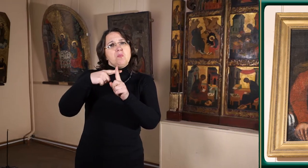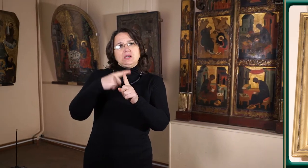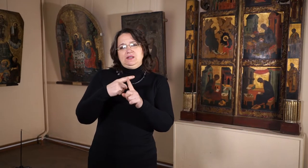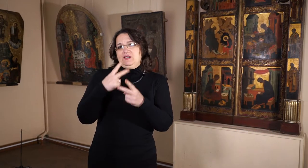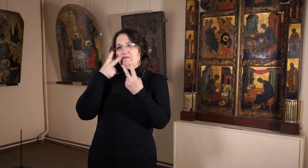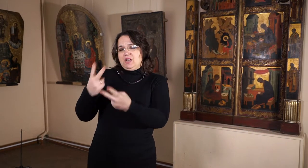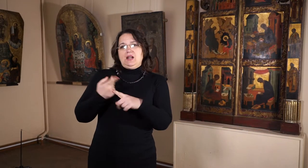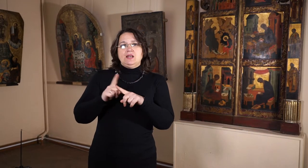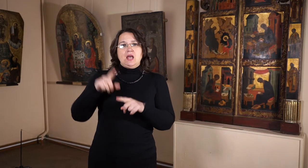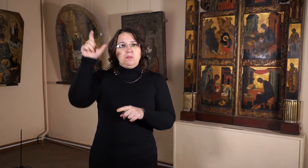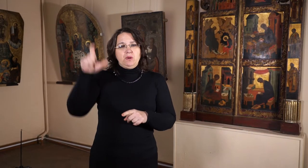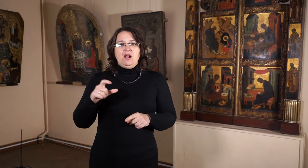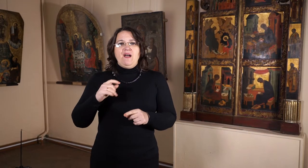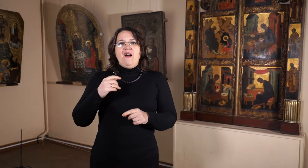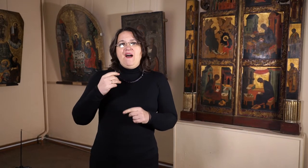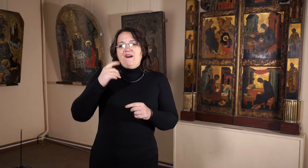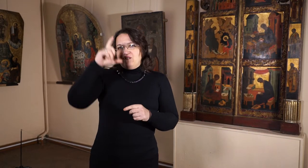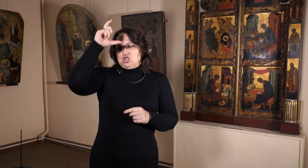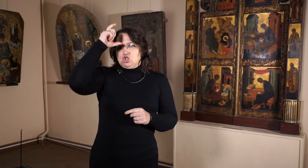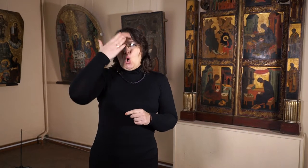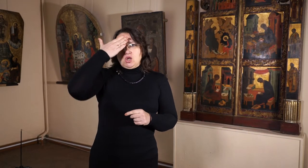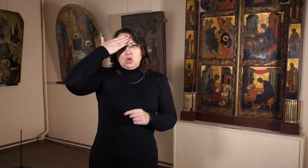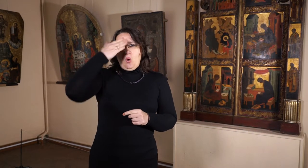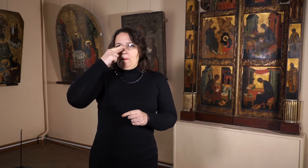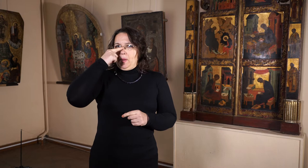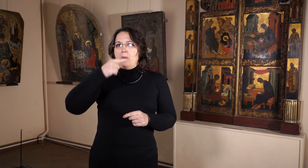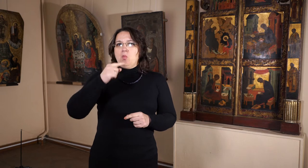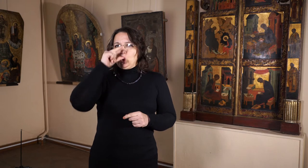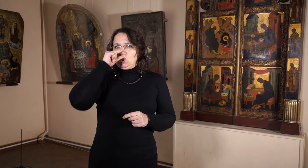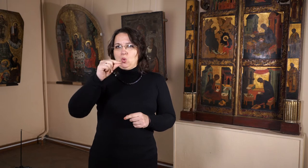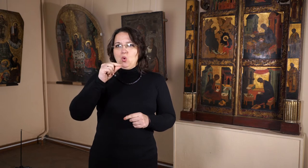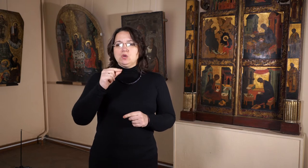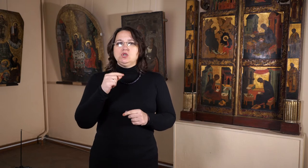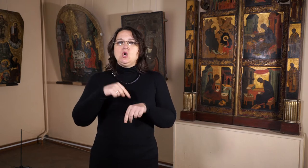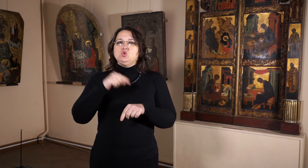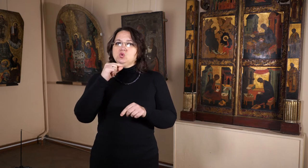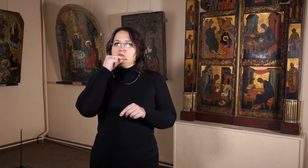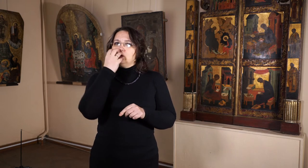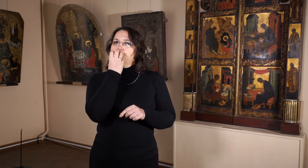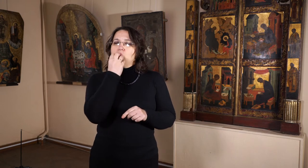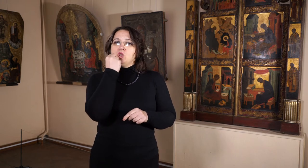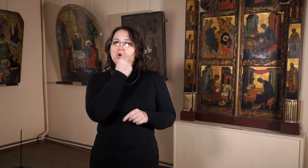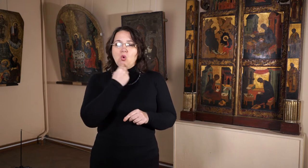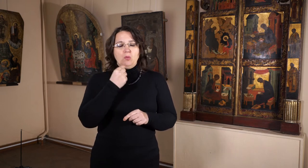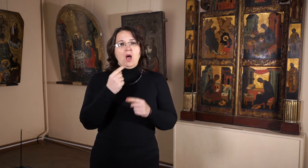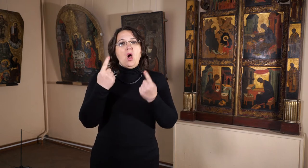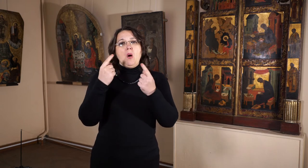этот персонаж. Высокий мраморный лоб, прямой нос, чувственные пухлые губы, огромные карие глаза.